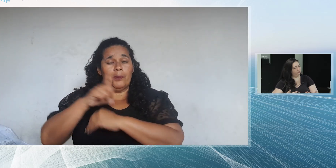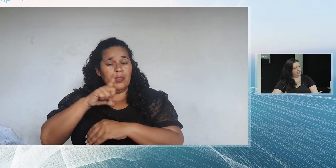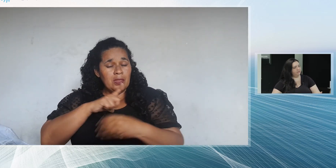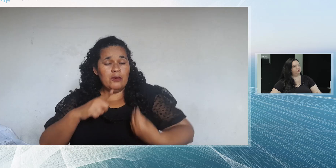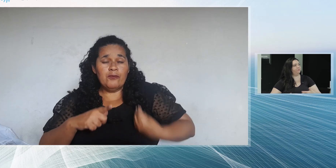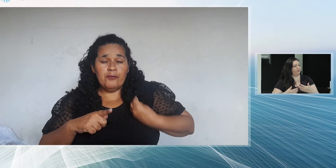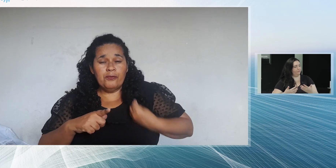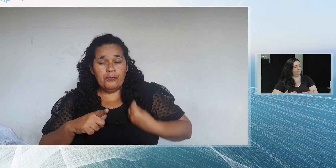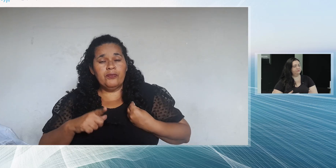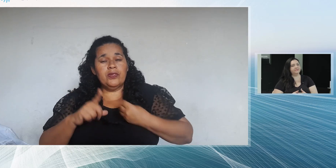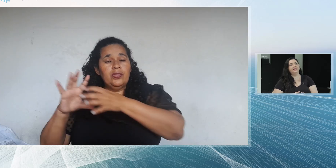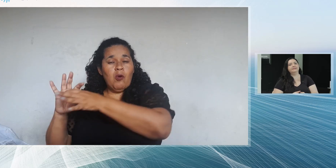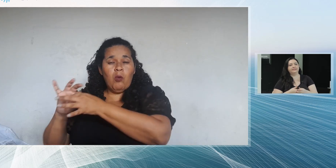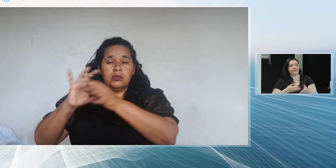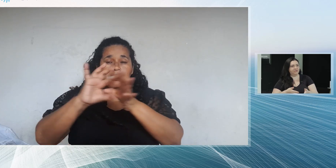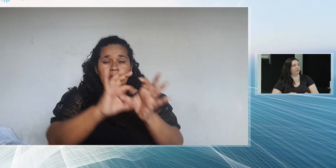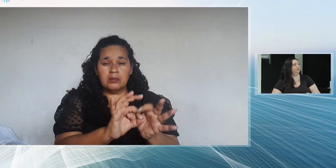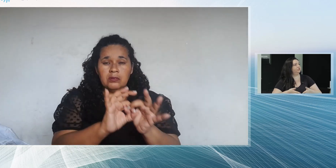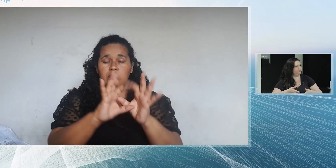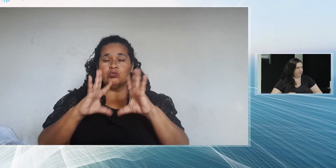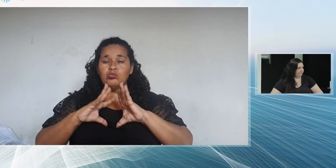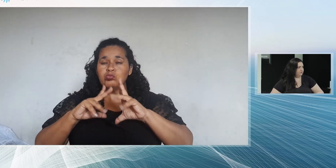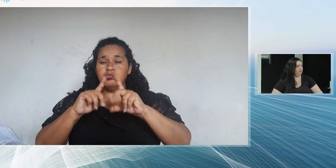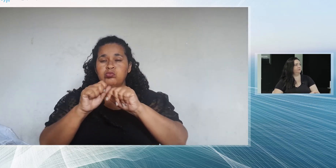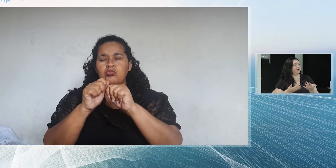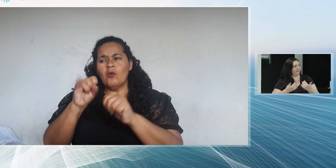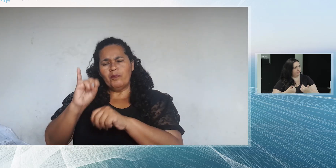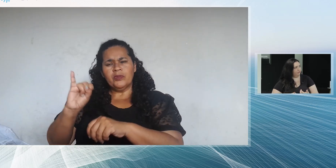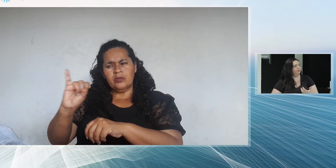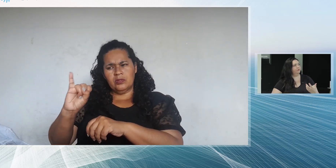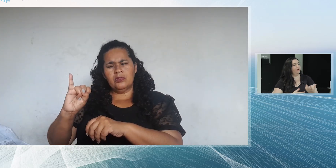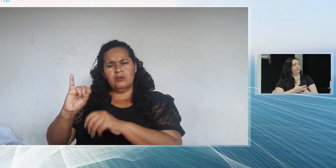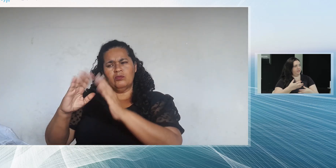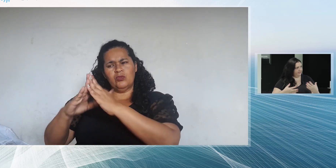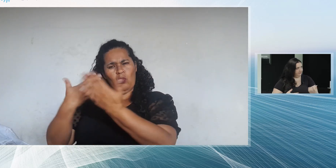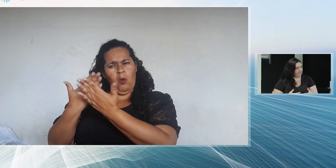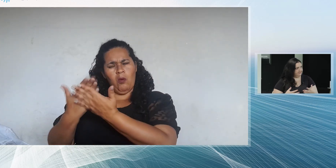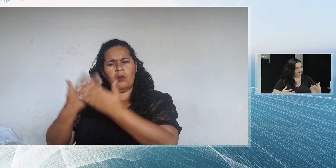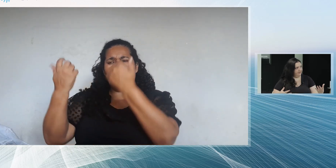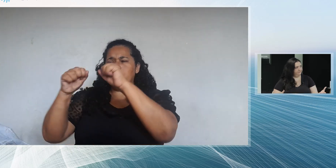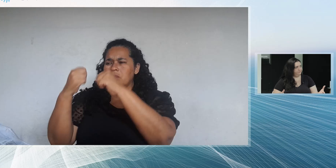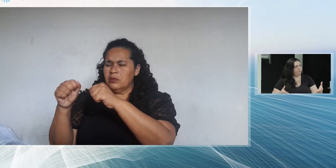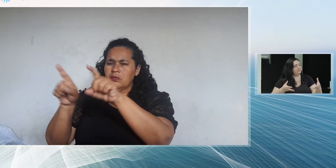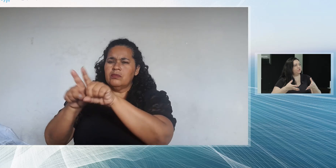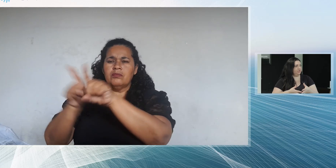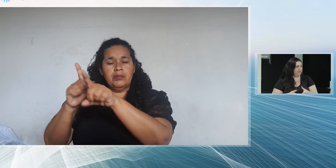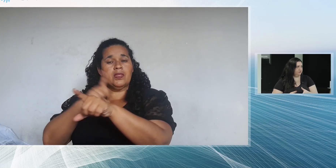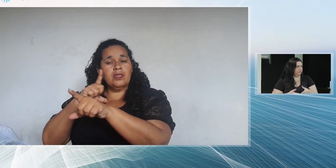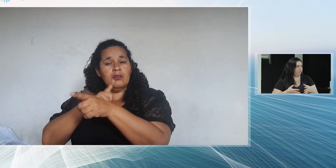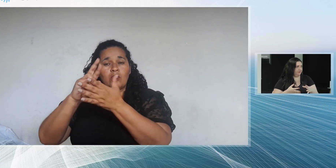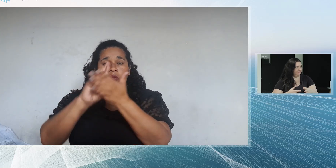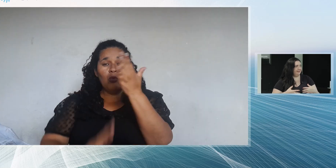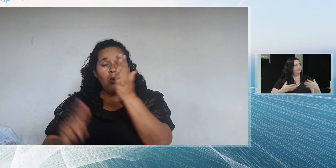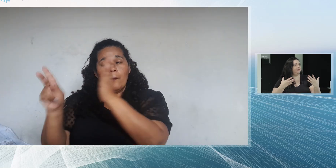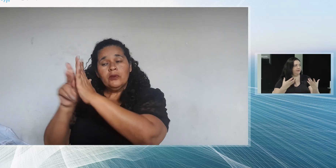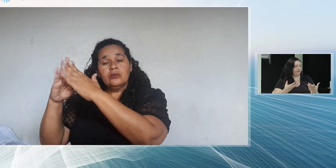todos os contextos, de perguntas. Se está na escola, a gente pede para a escola nos dar relatório, porque a anamnese ela vai consistir nisso,